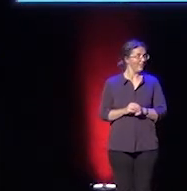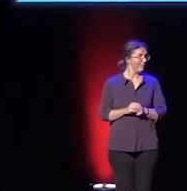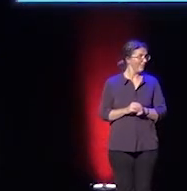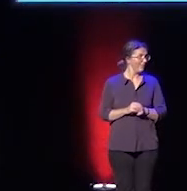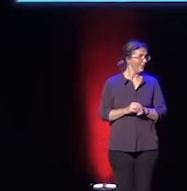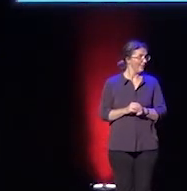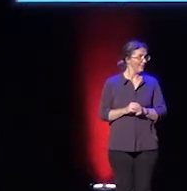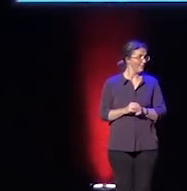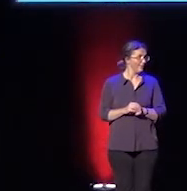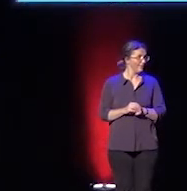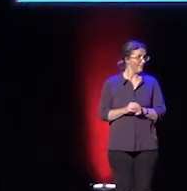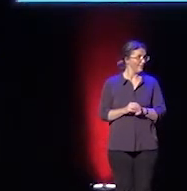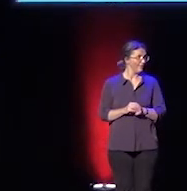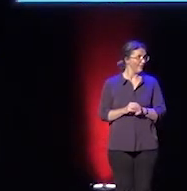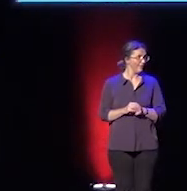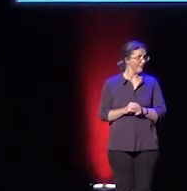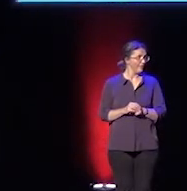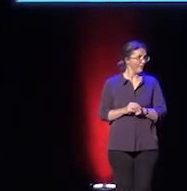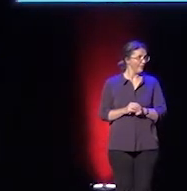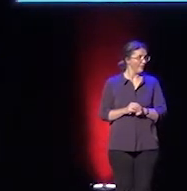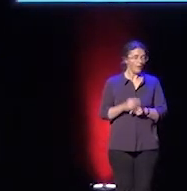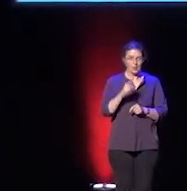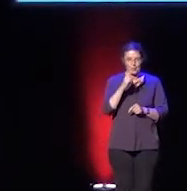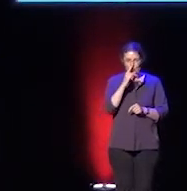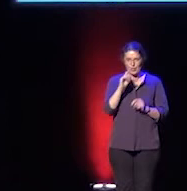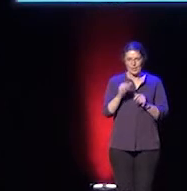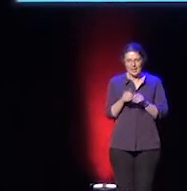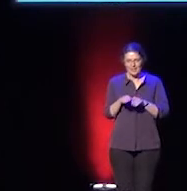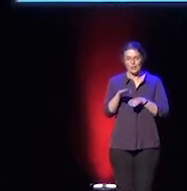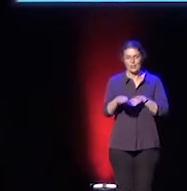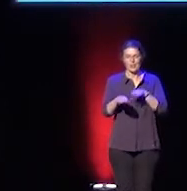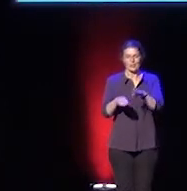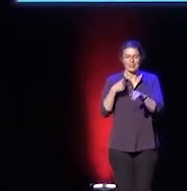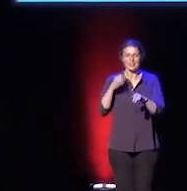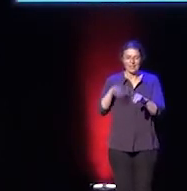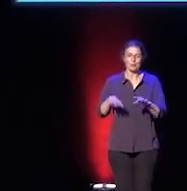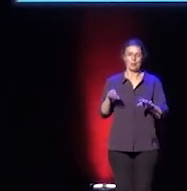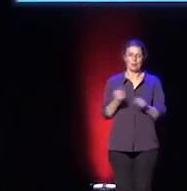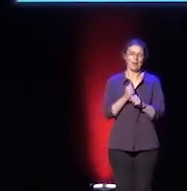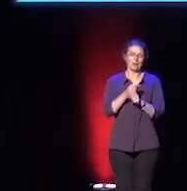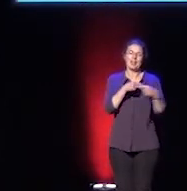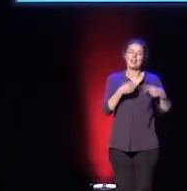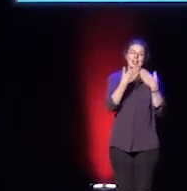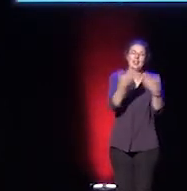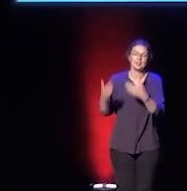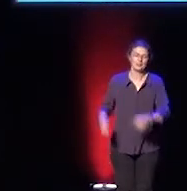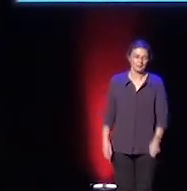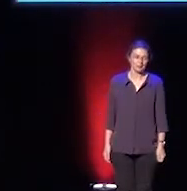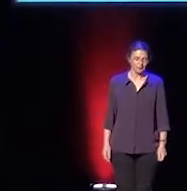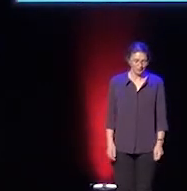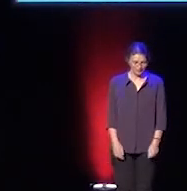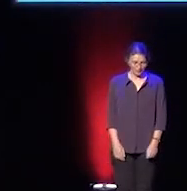nur an den ersten Schritten ein wenig mitwirken zu dürfen. Herzlichen Dank für Ihr Zuhören.